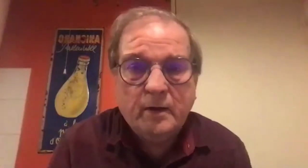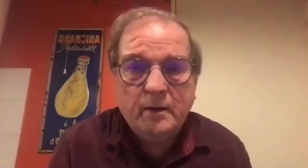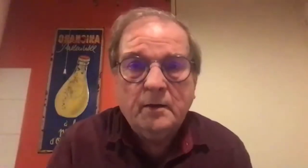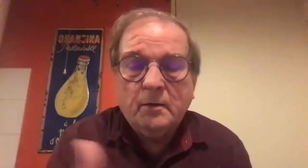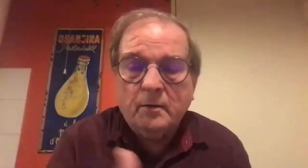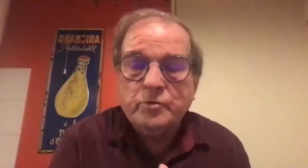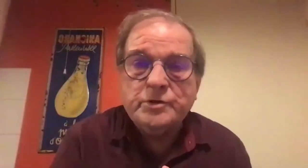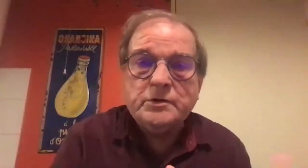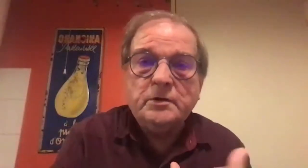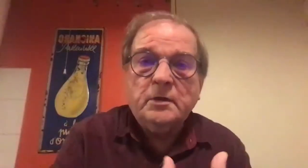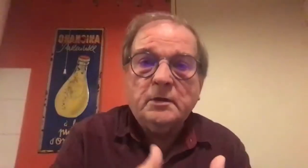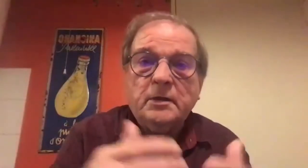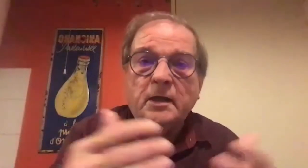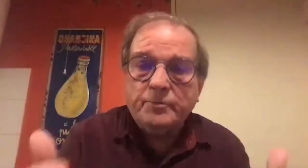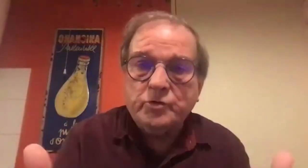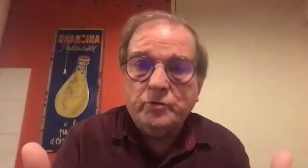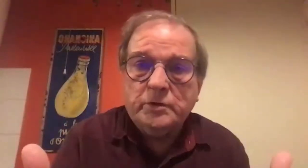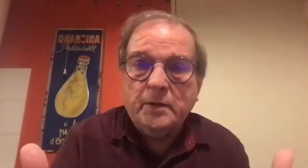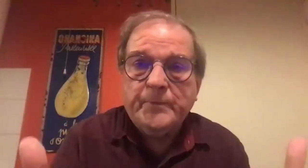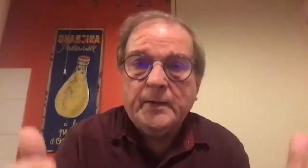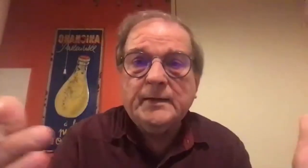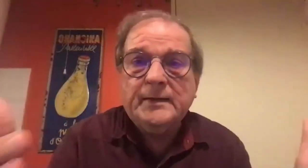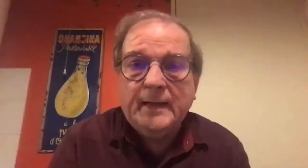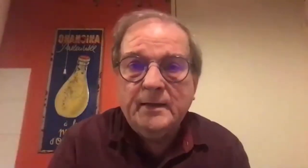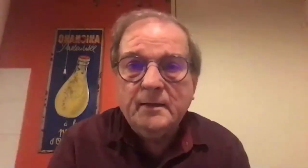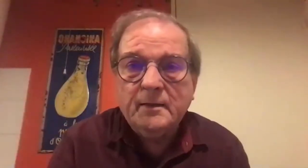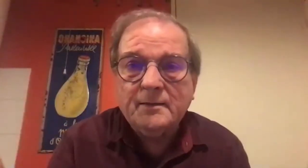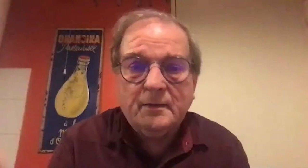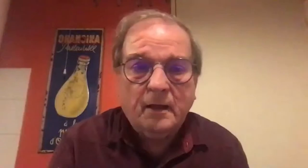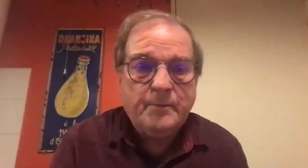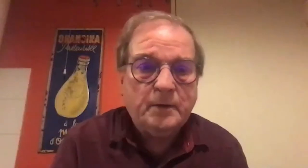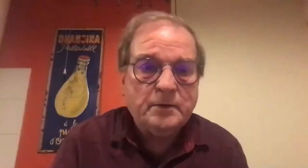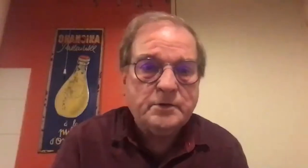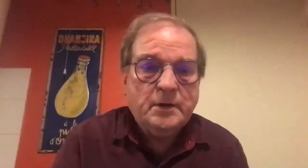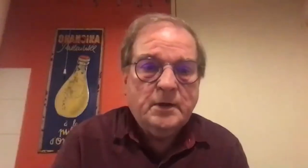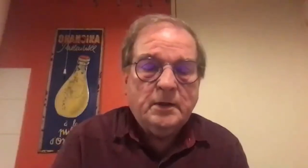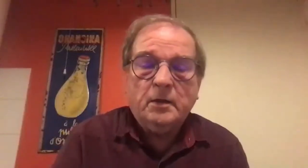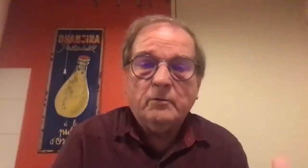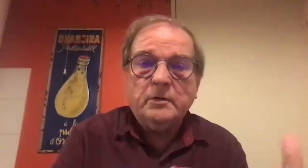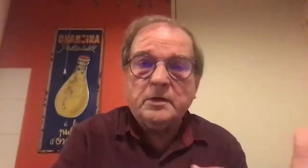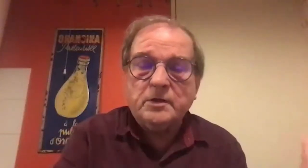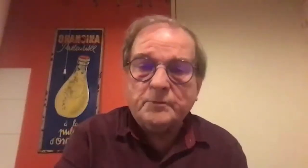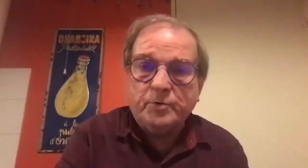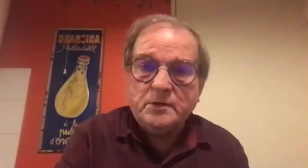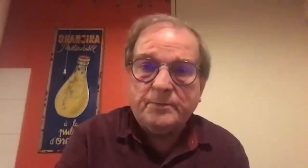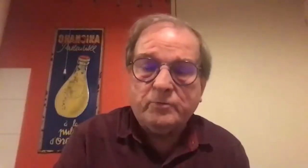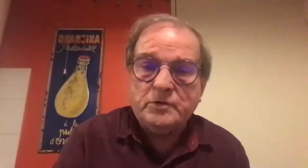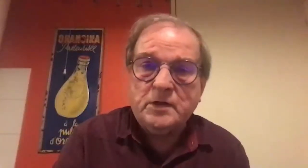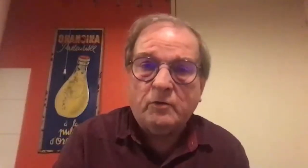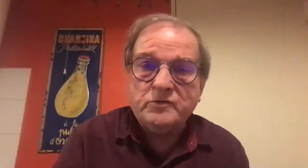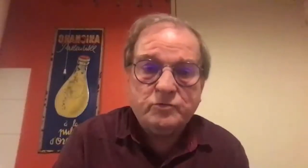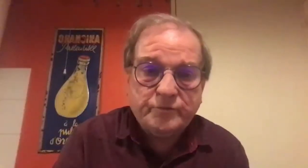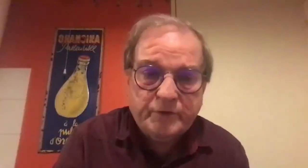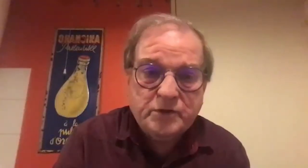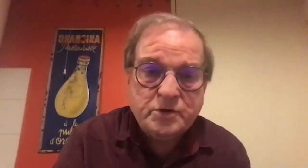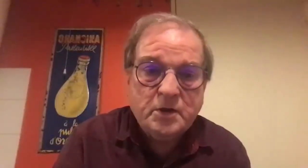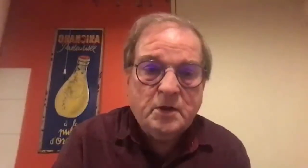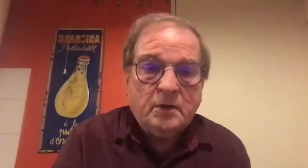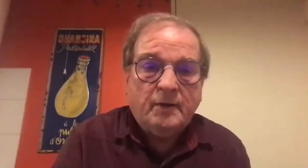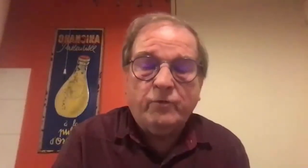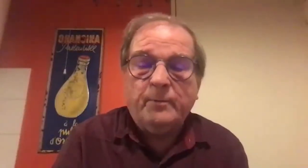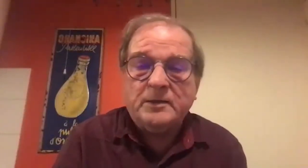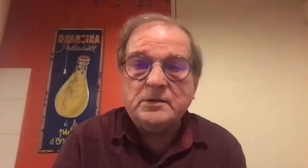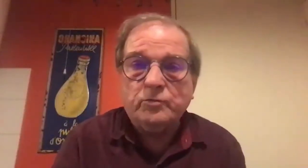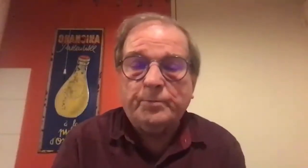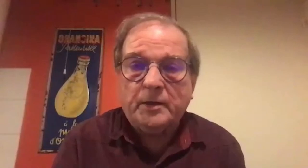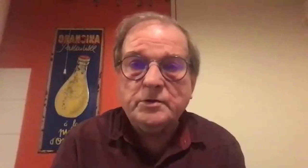dependência não era, como eu disse, nem absoluta, nem determinante. Então, se a gente, por exemplo, considerar os anos 20